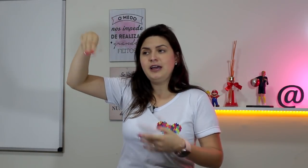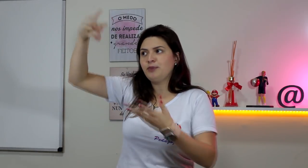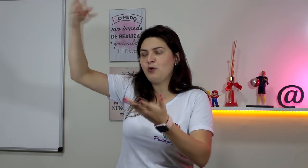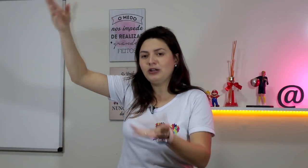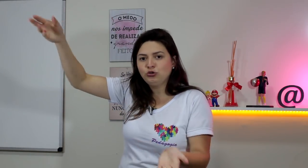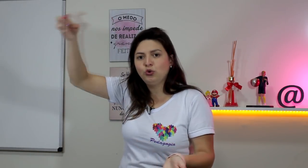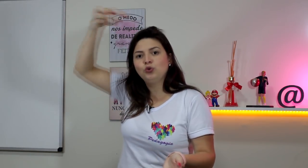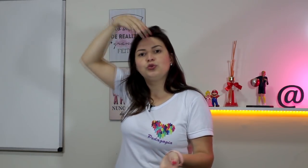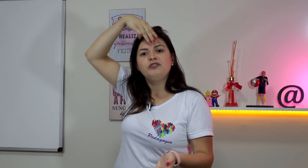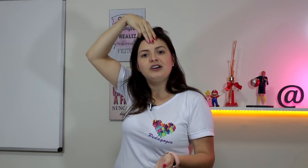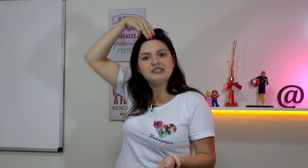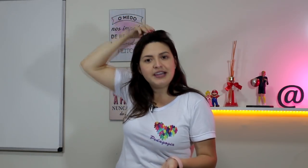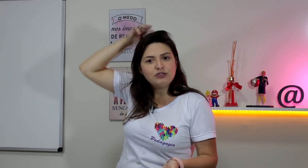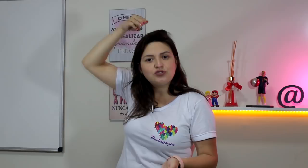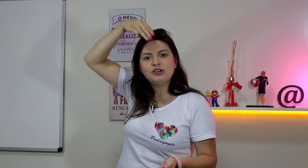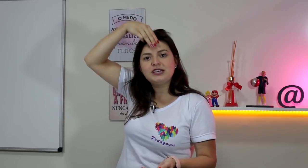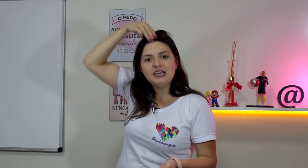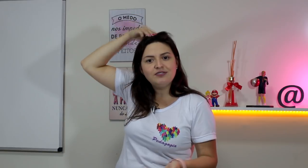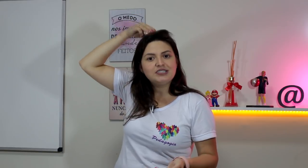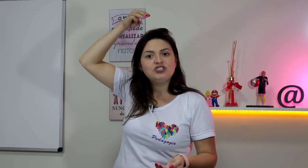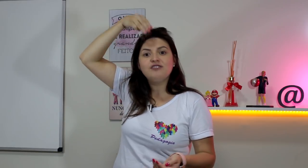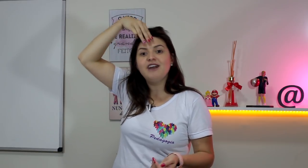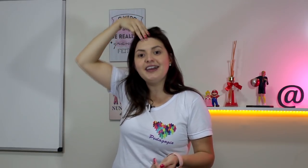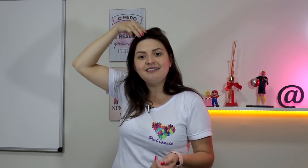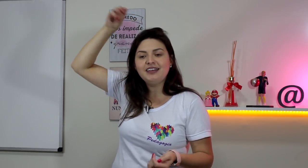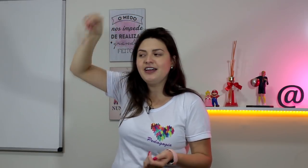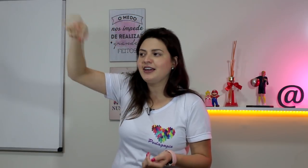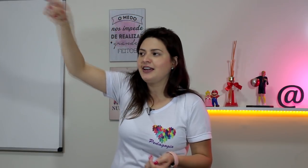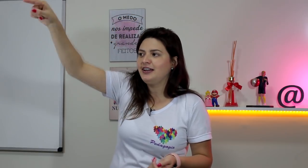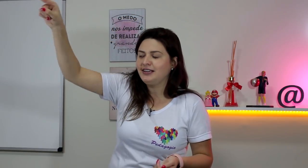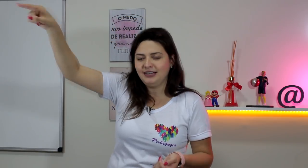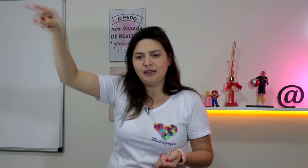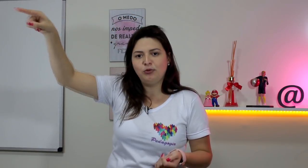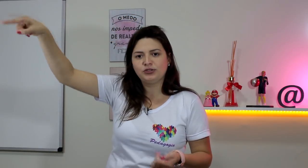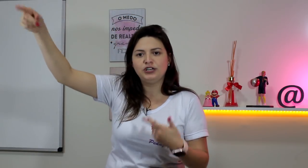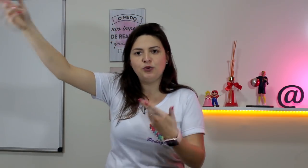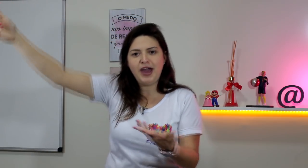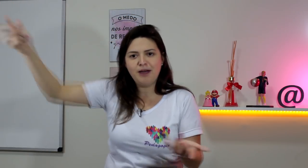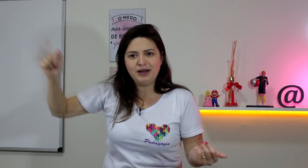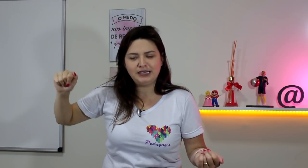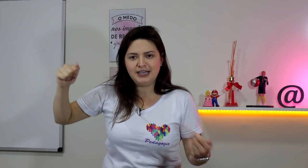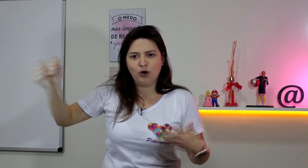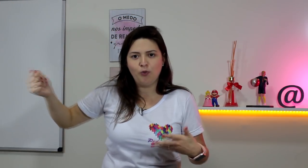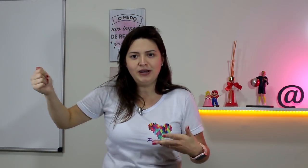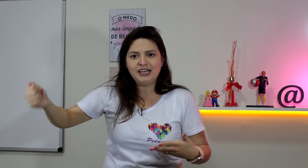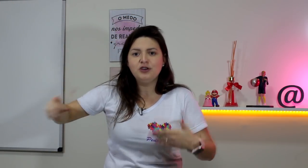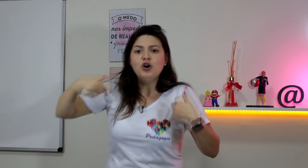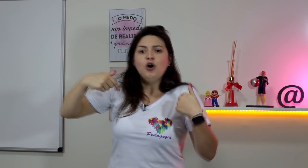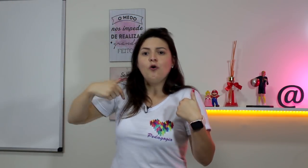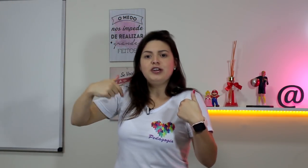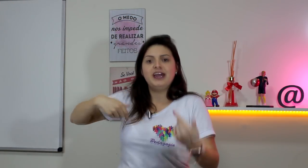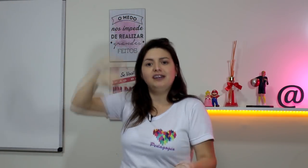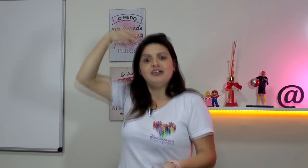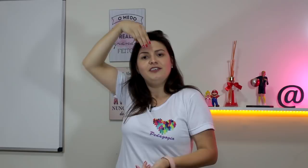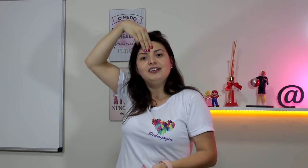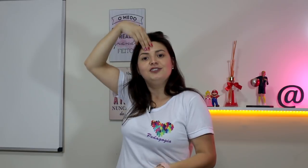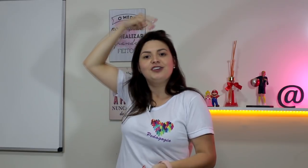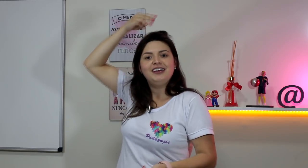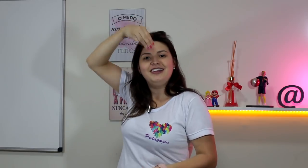para um adulto e fazendo isso daqui, você já vai entender que aquele que ele está apontando é a madrinha ou o padrinho, ou que ele está falando que ele é